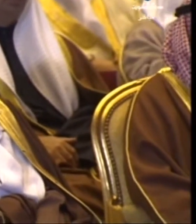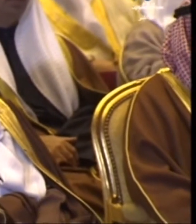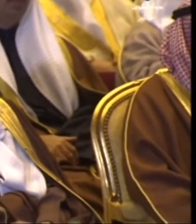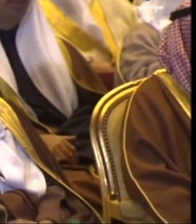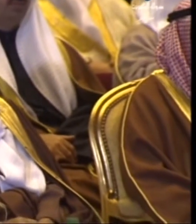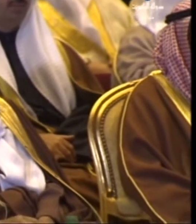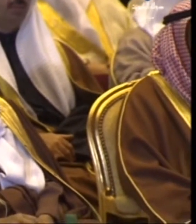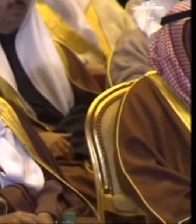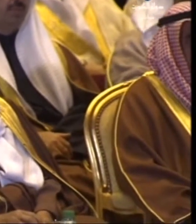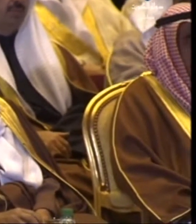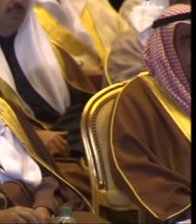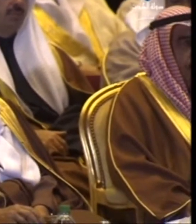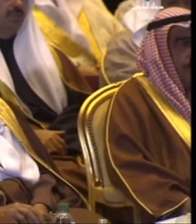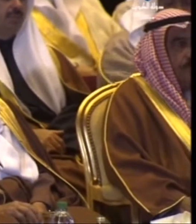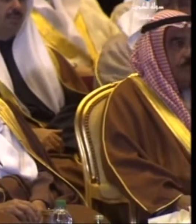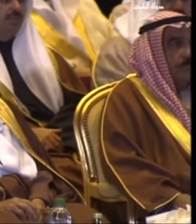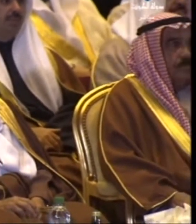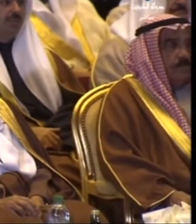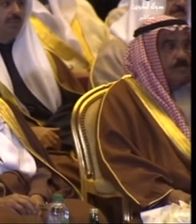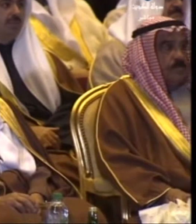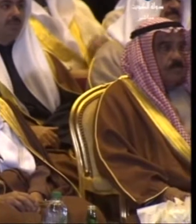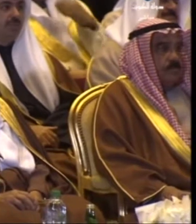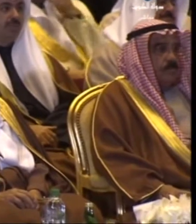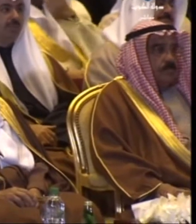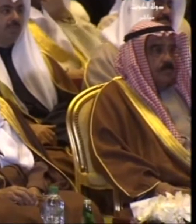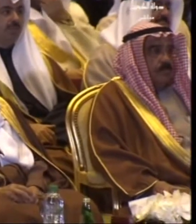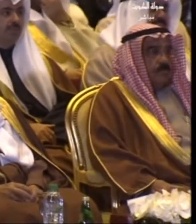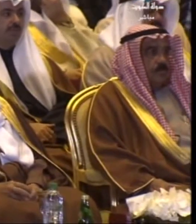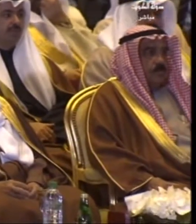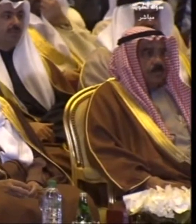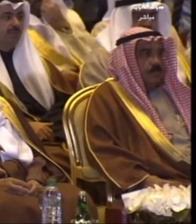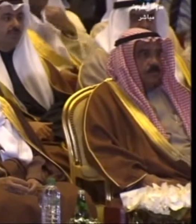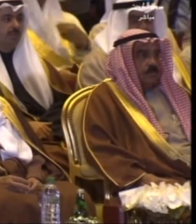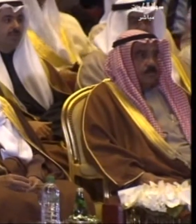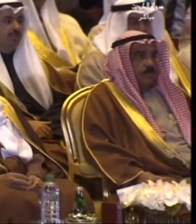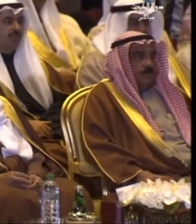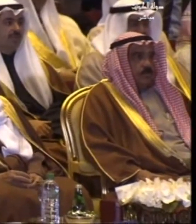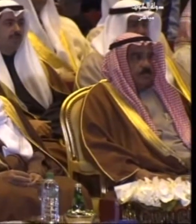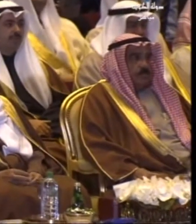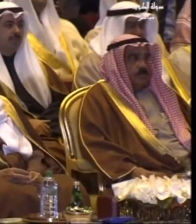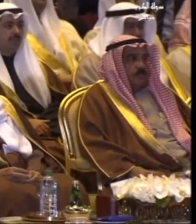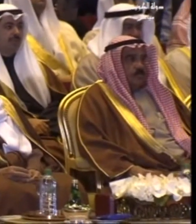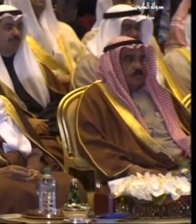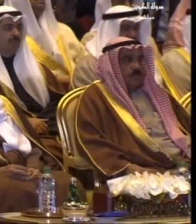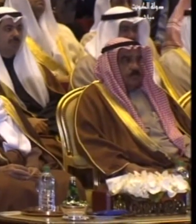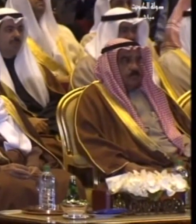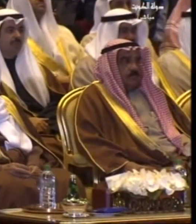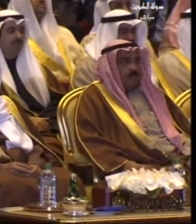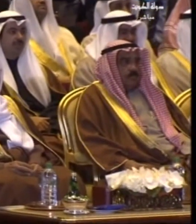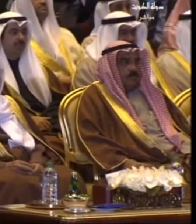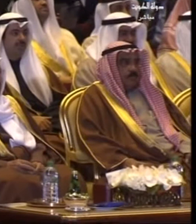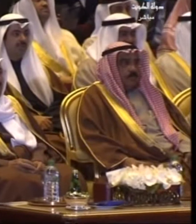والمعالي الشيوخ الموقرين، سمو الشيخ جابر المبارك الحمد الصباح رئيس مجلس الوزراء حفظه